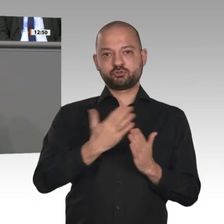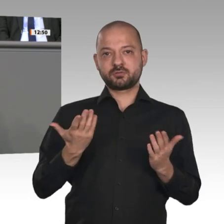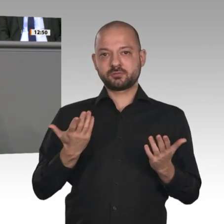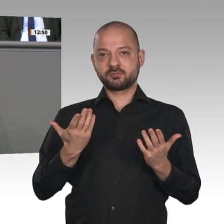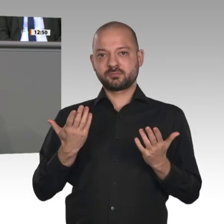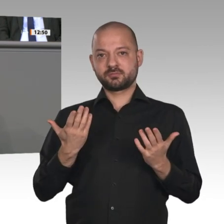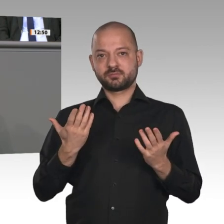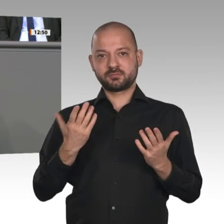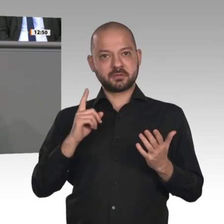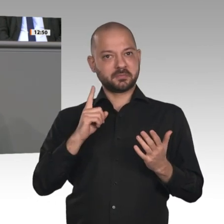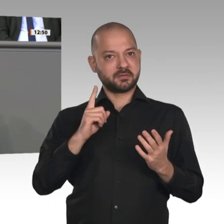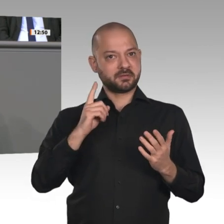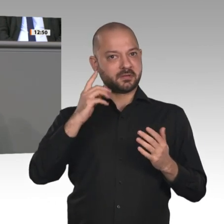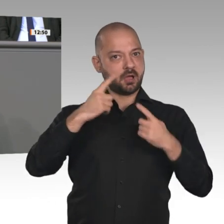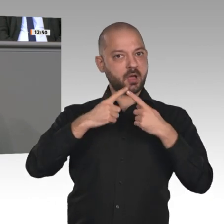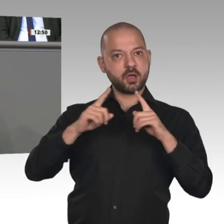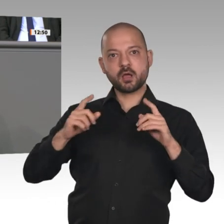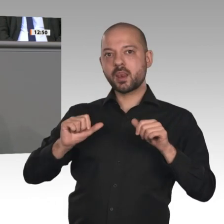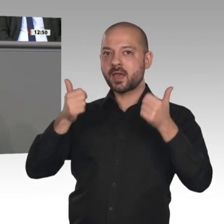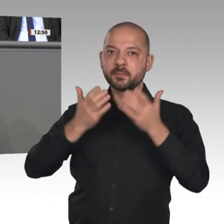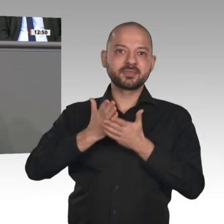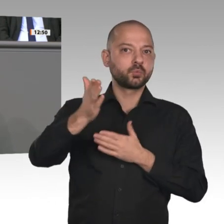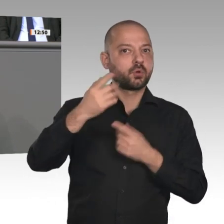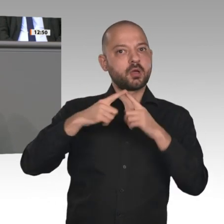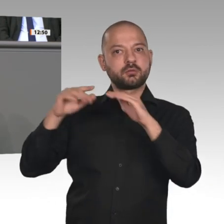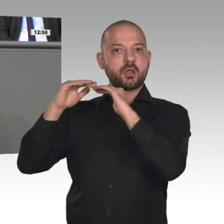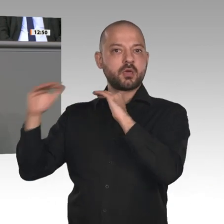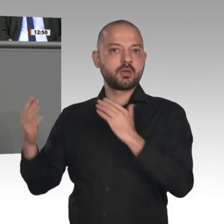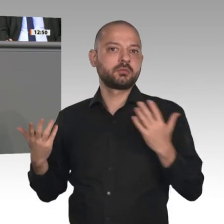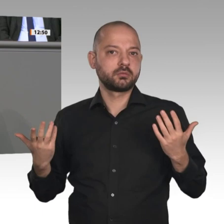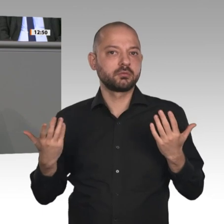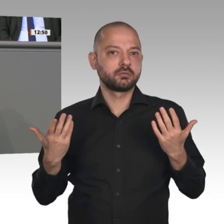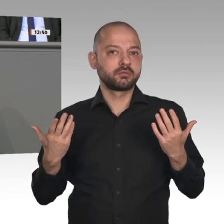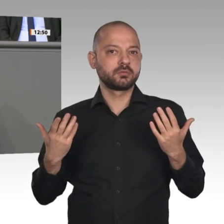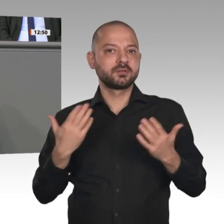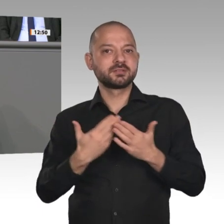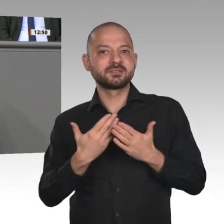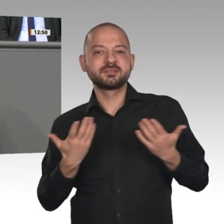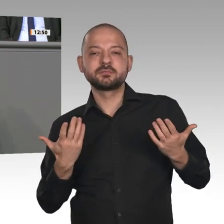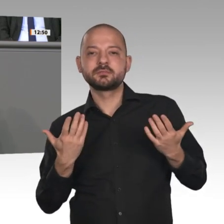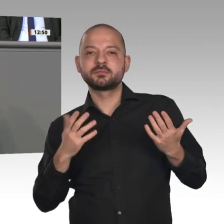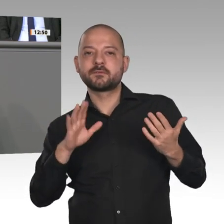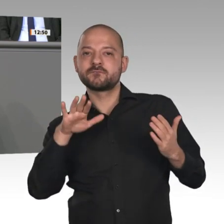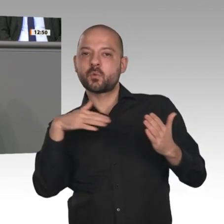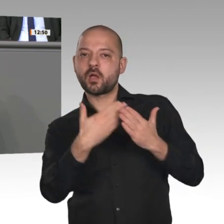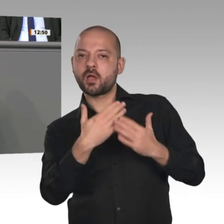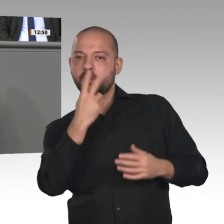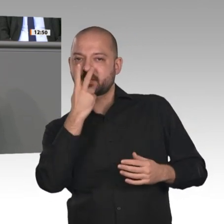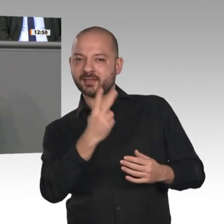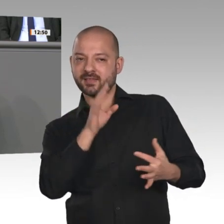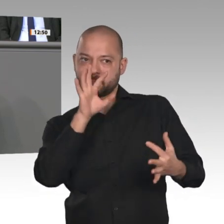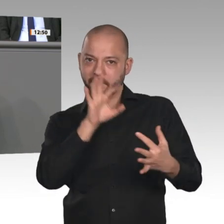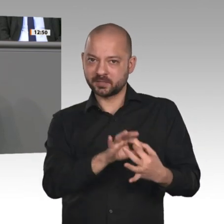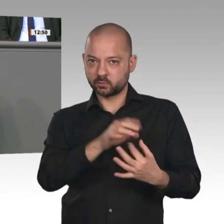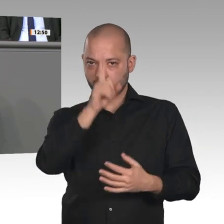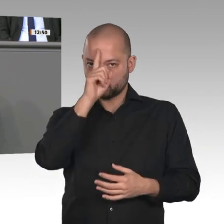das Österreich-Problem, was vor absurden Folgen, wie sie sich aus dem Antrag der Linken ergeben, schützt. Wir werden deshalb dem Antrag der